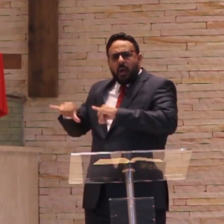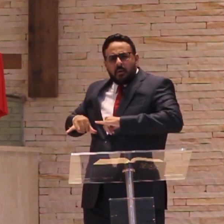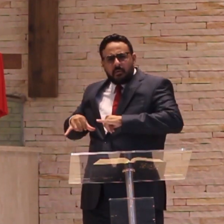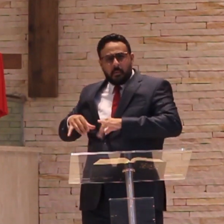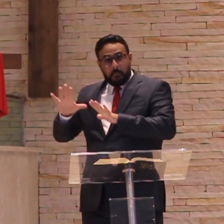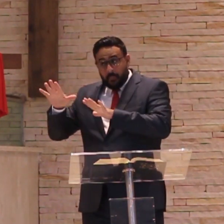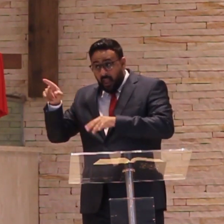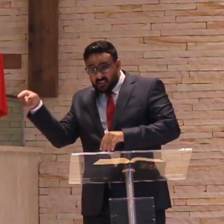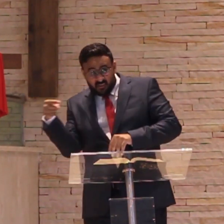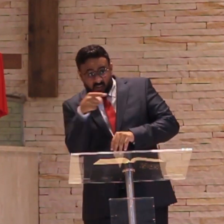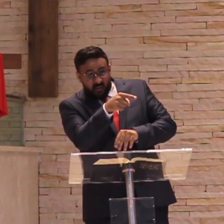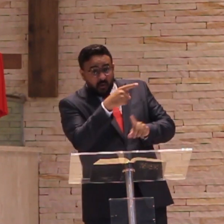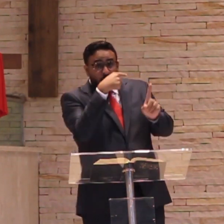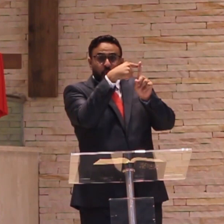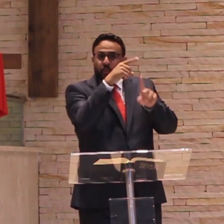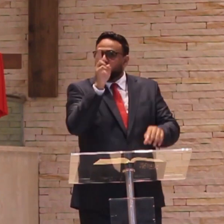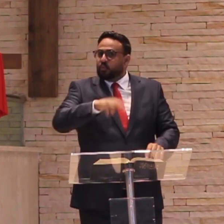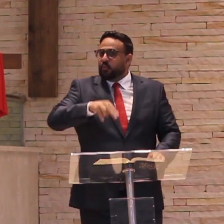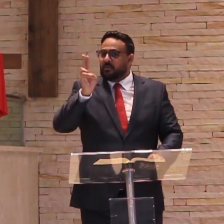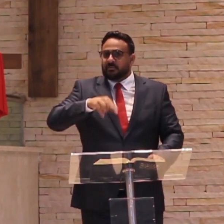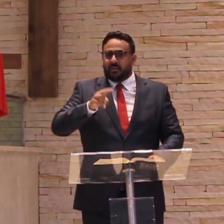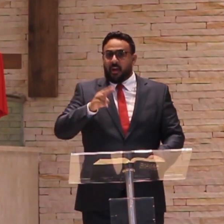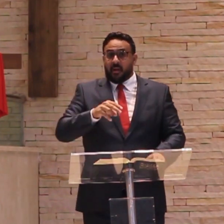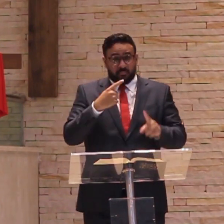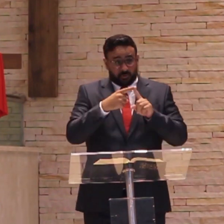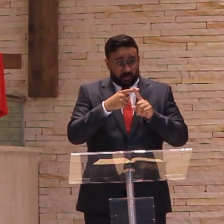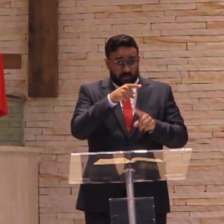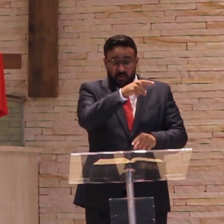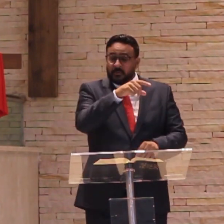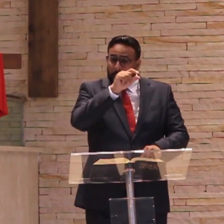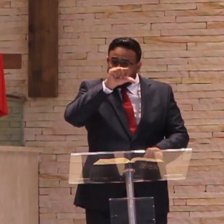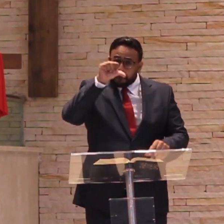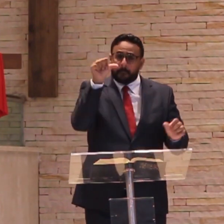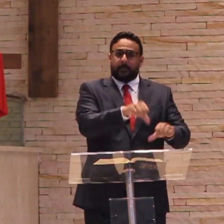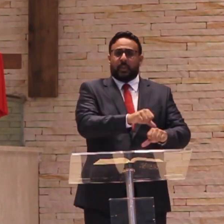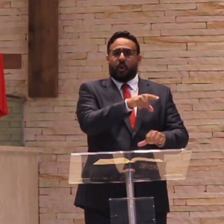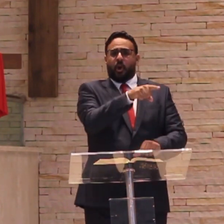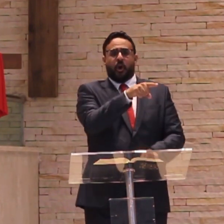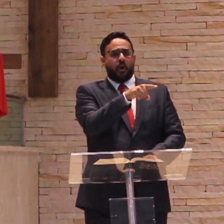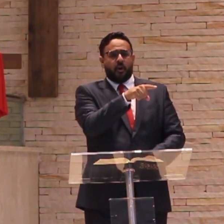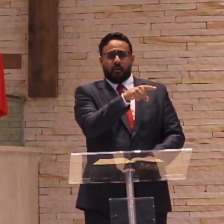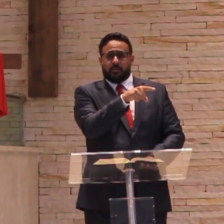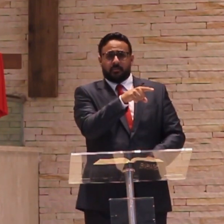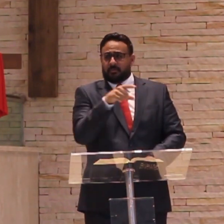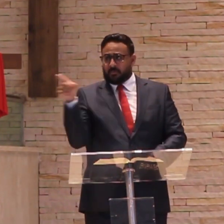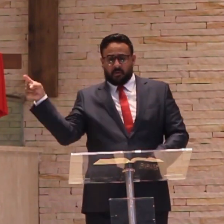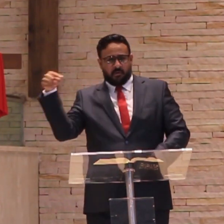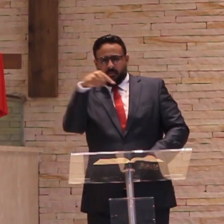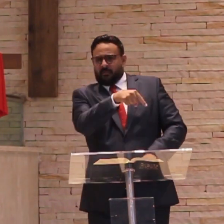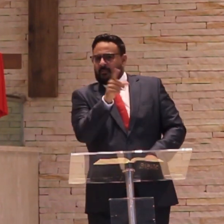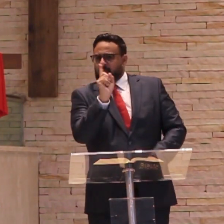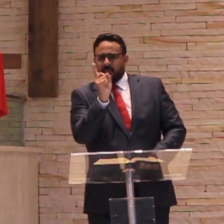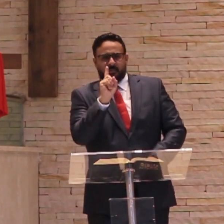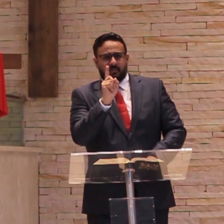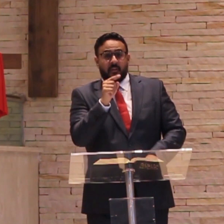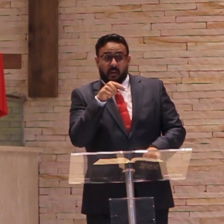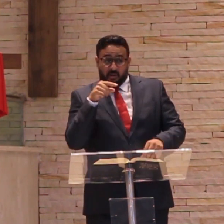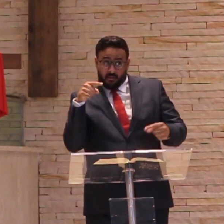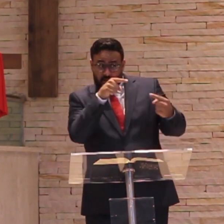essa pessoa normalmente era preso, tinha seu momento de tortura, mas crucificado quase nunca era em casos específicos.